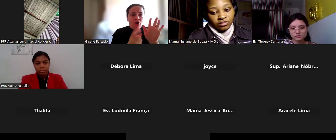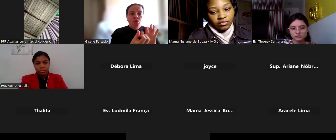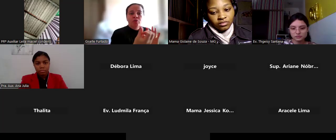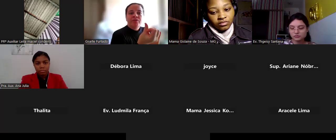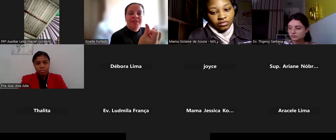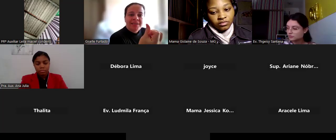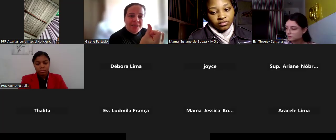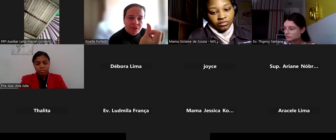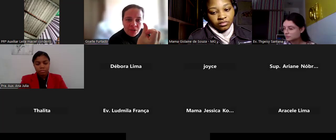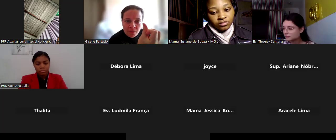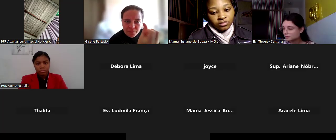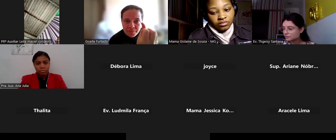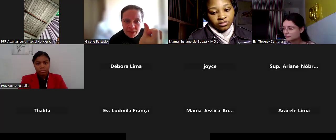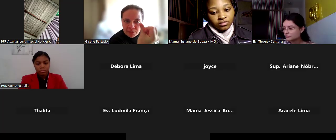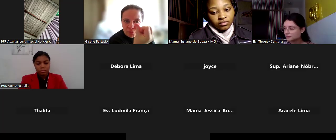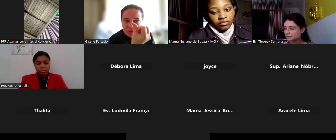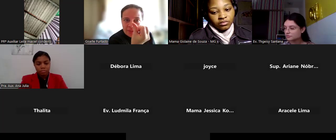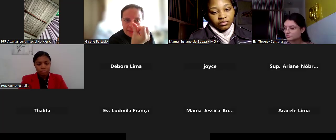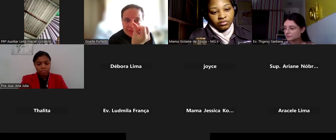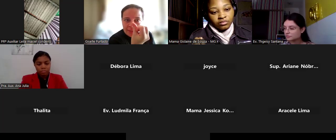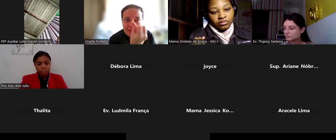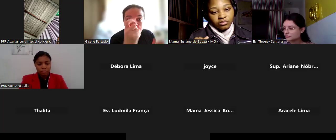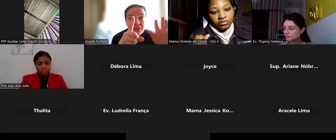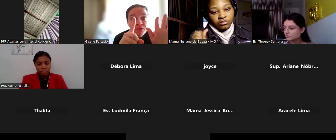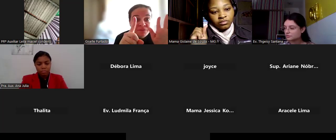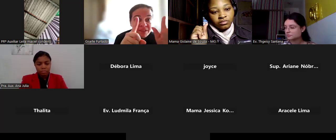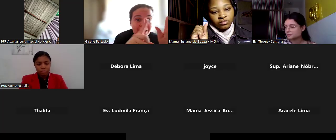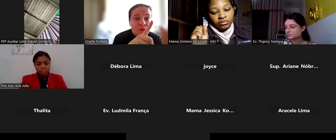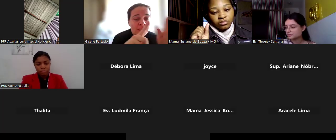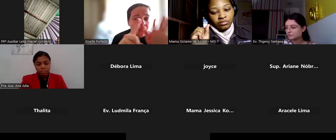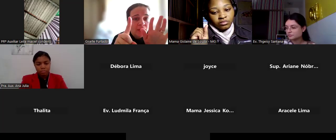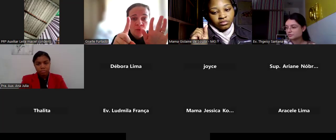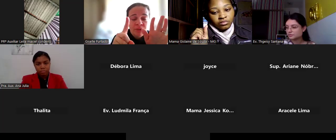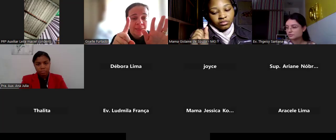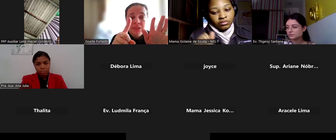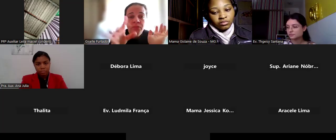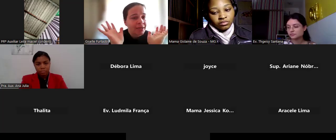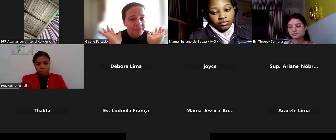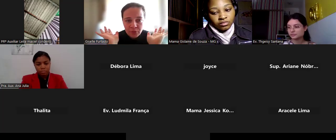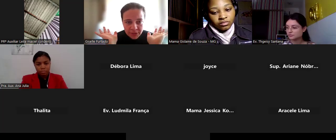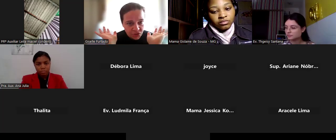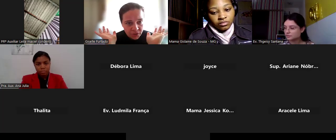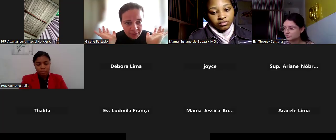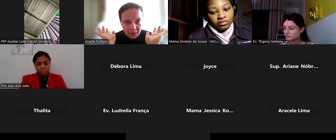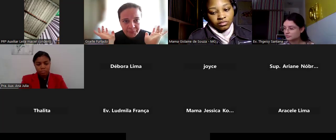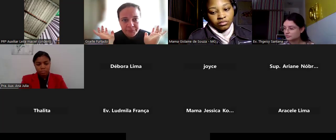O número 6 é isso aqui, ó. Esse é o número 6. Mas se você fizer isso aqui, na comunicação, ele vai conseguir te entender,